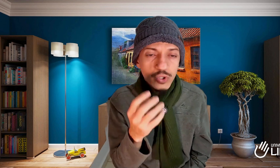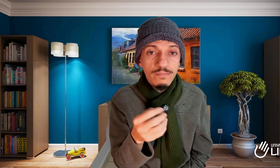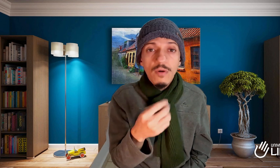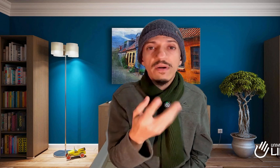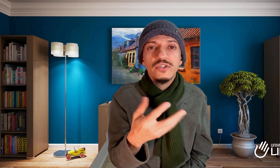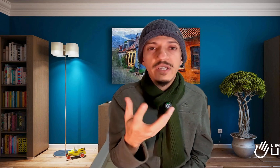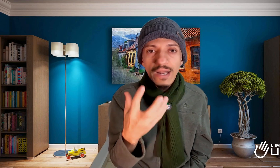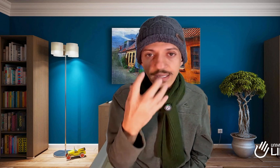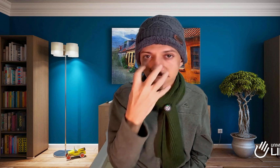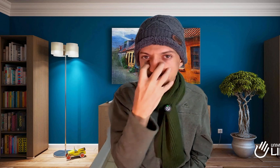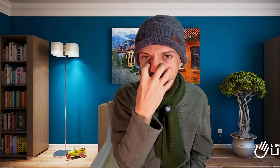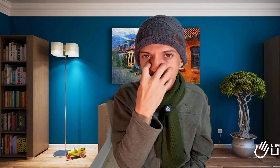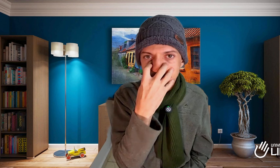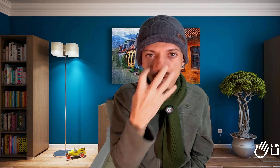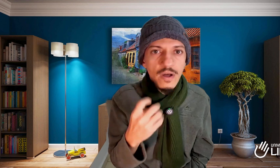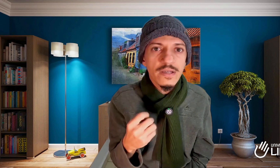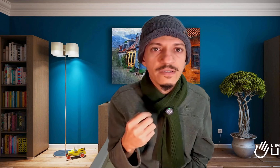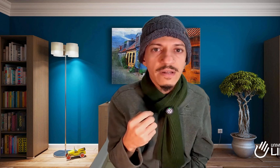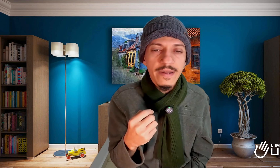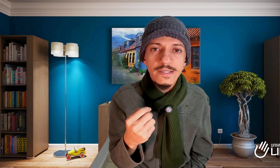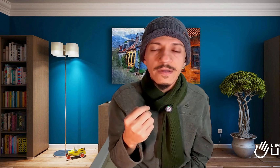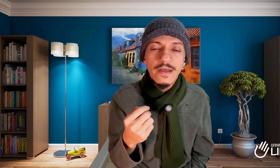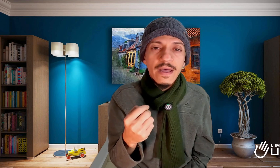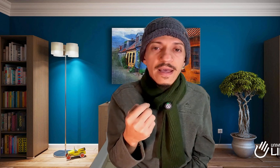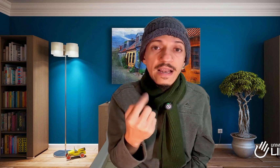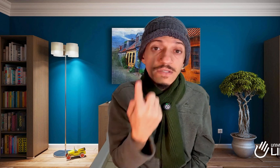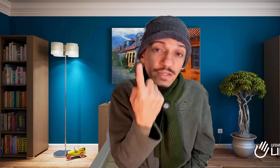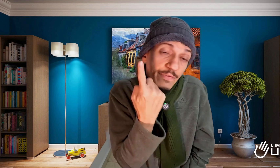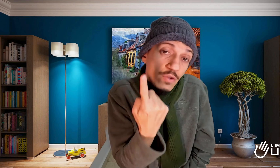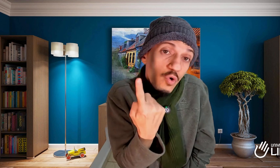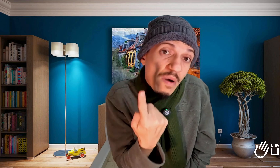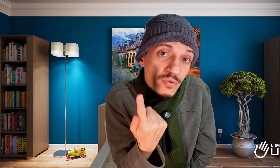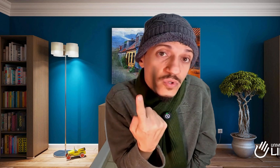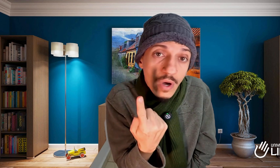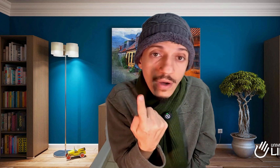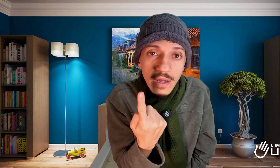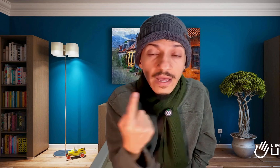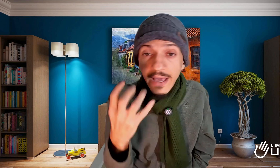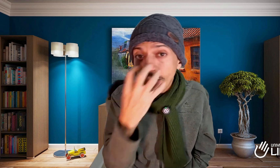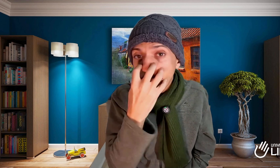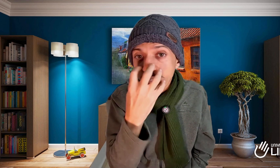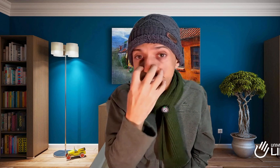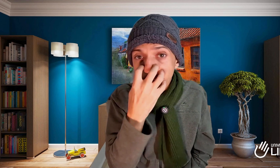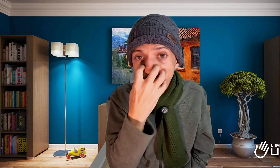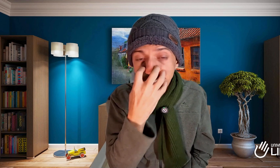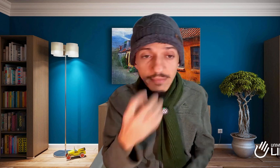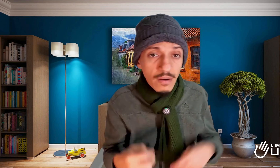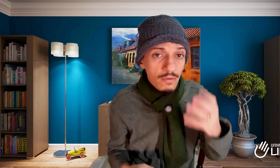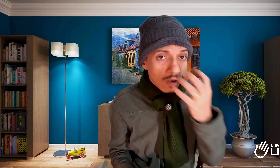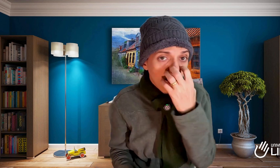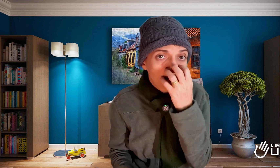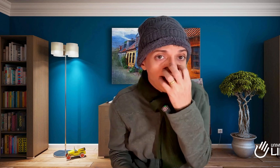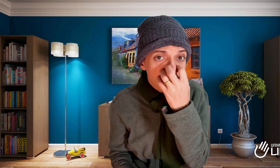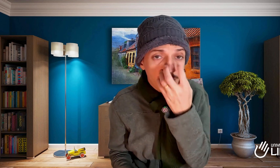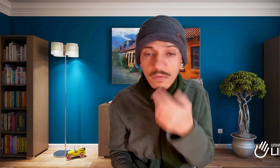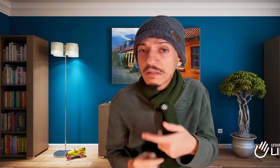bomba de inalação, aquelas bombinhas que colocam aqui no nariz, ele é um sinal feito com uma mão só. E ele pode ser com essa mão ou com essa mão, tanto